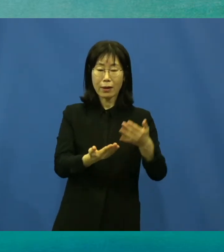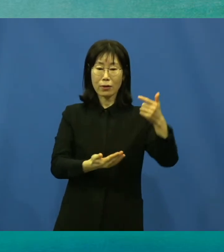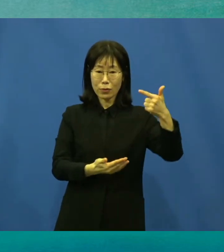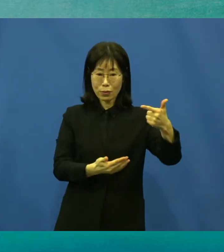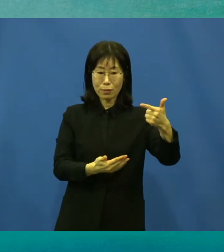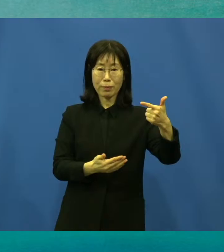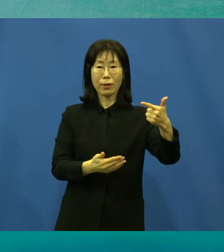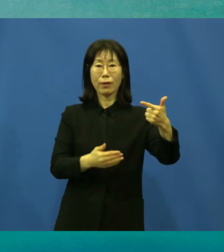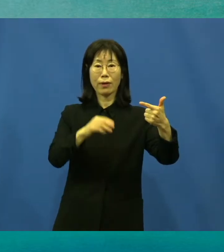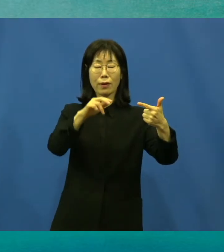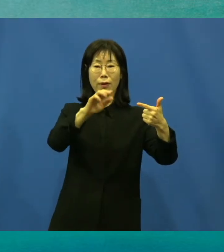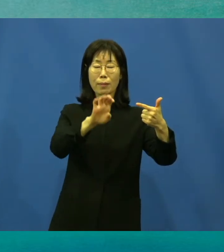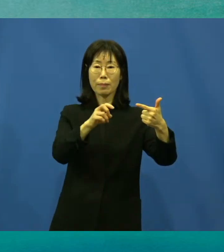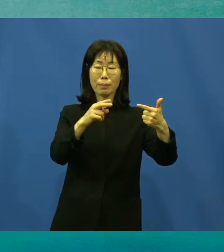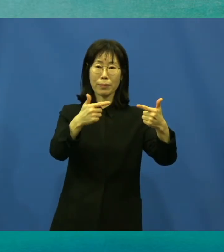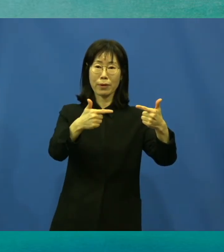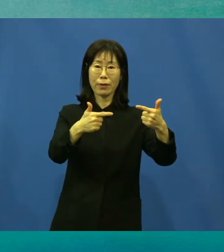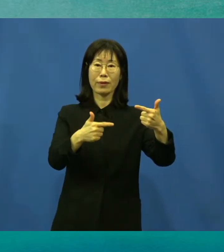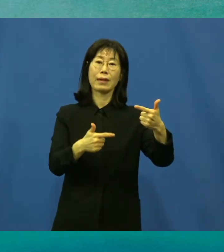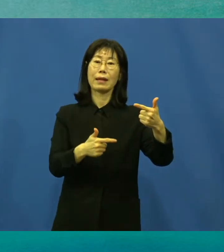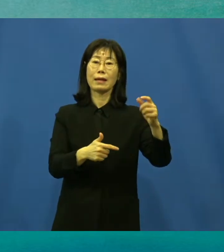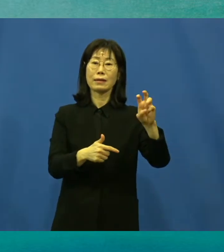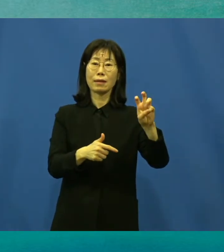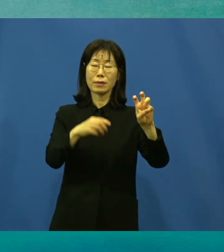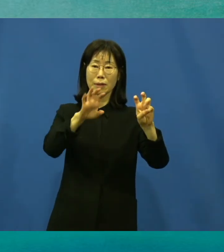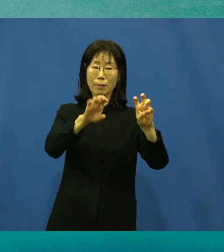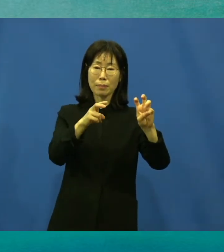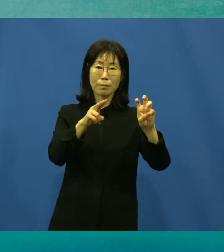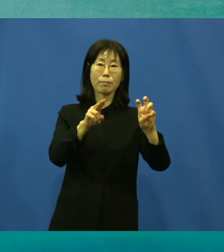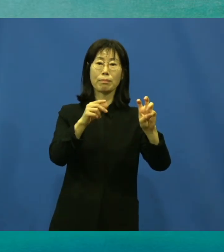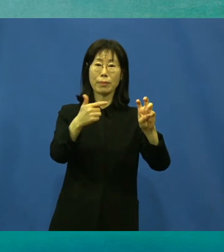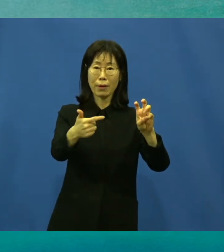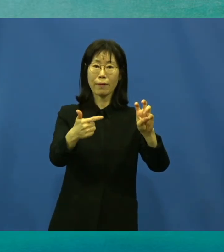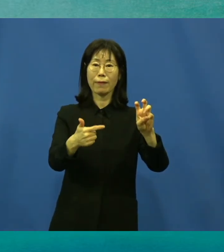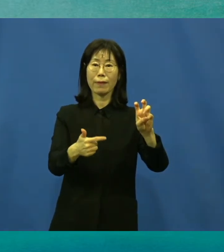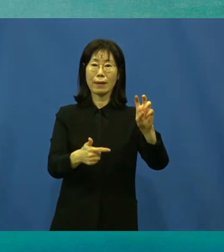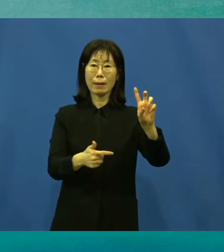31편, 69편, 116편.